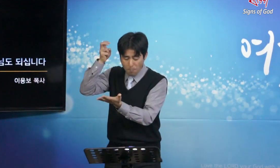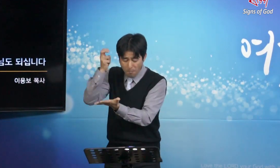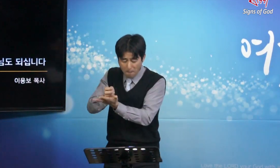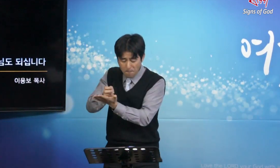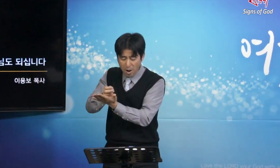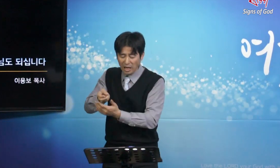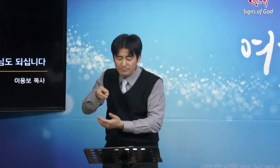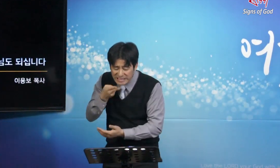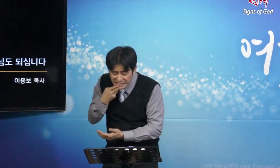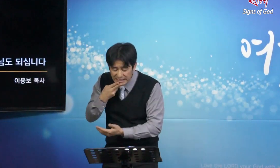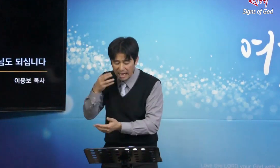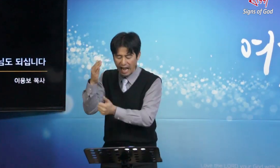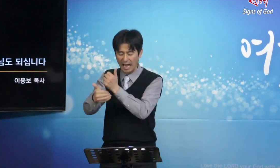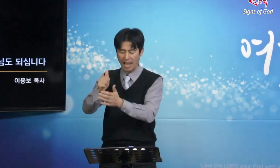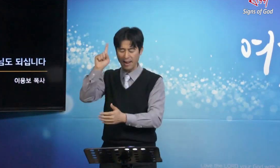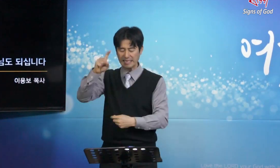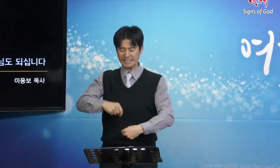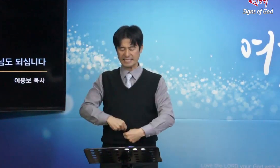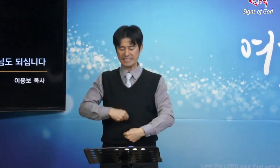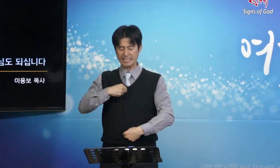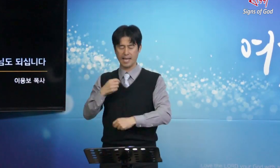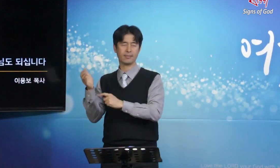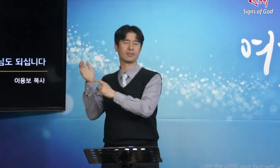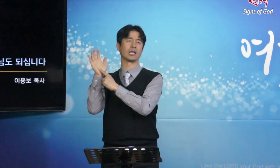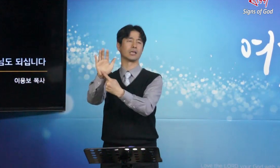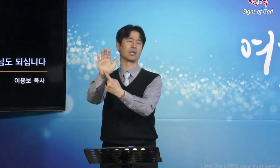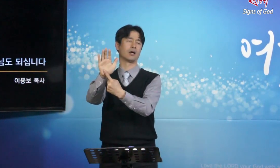이제는 율법 없이는